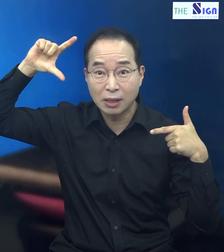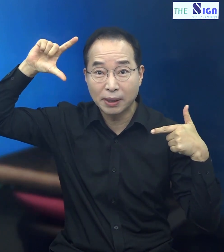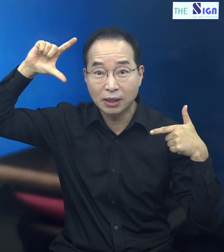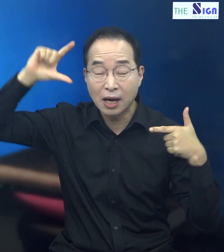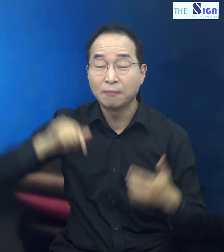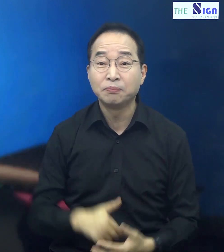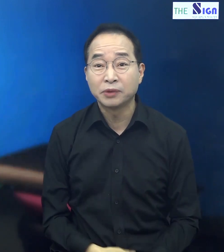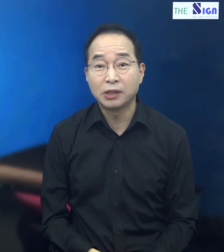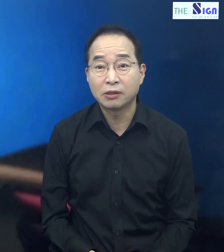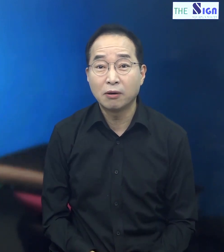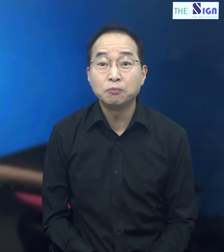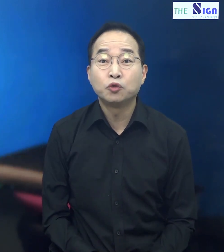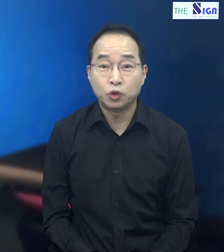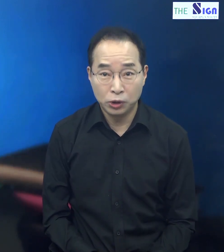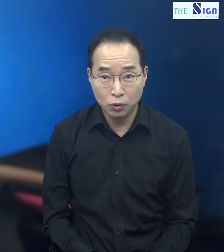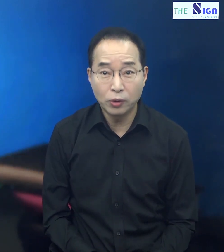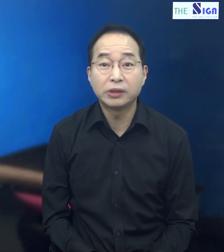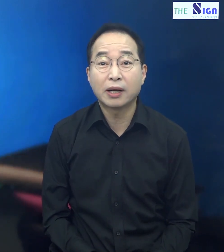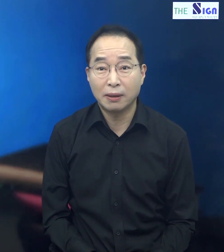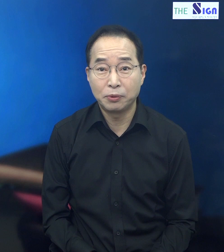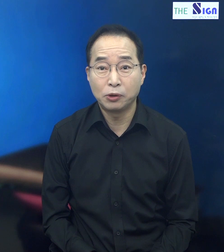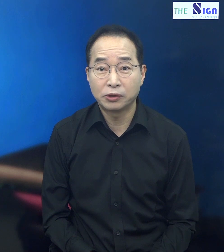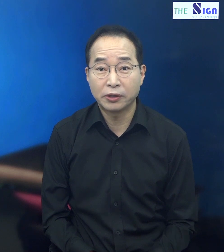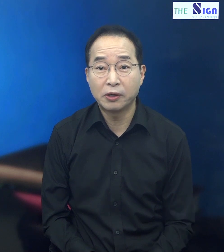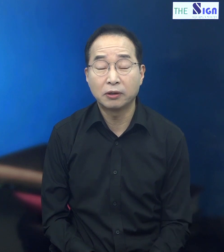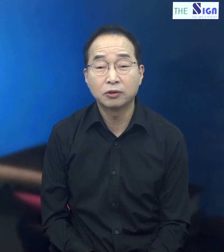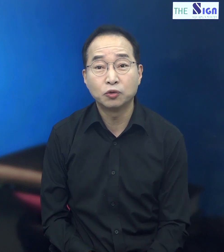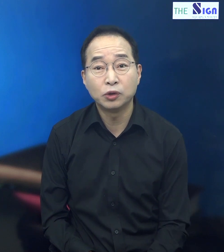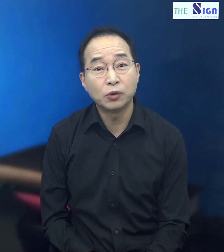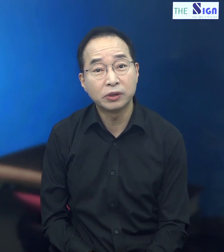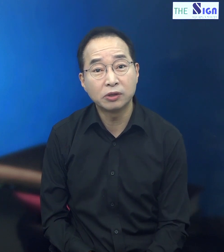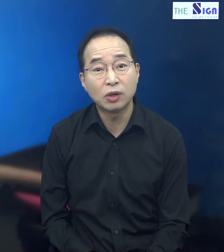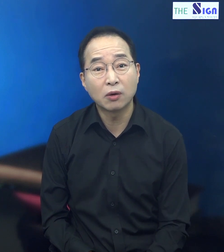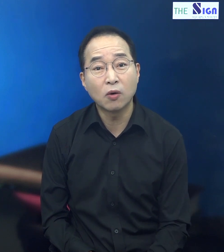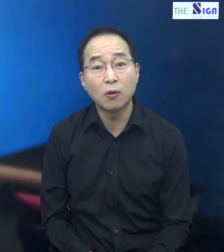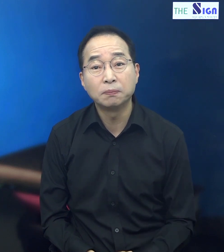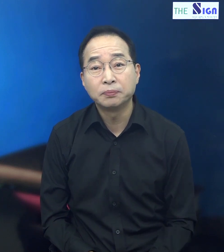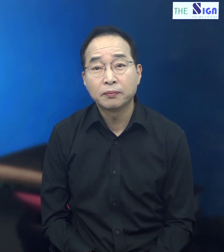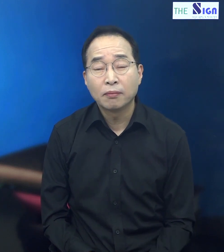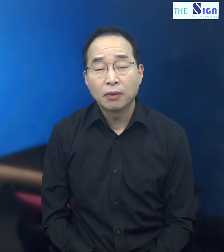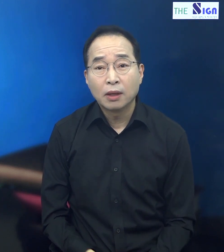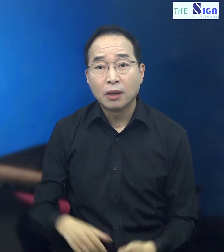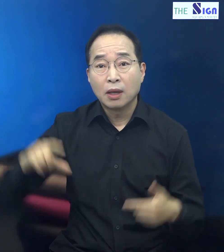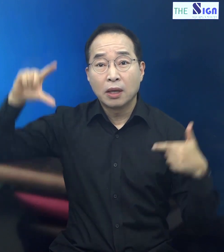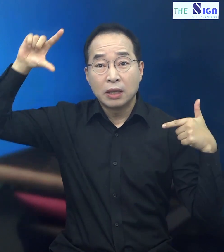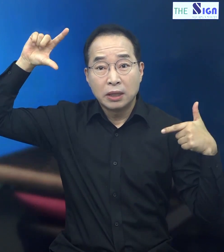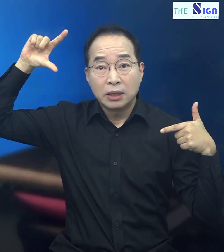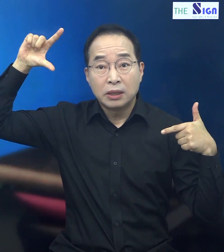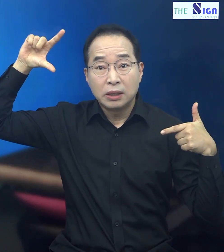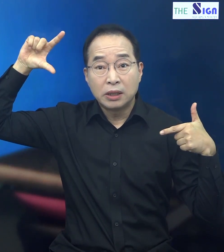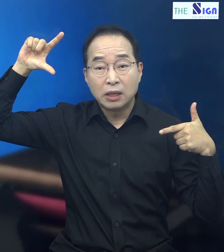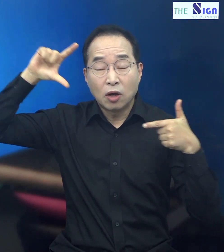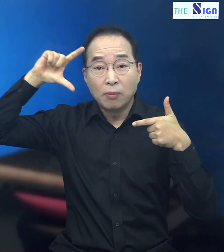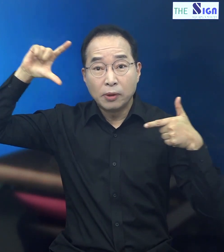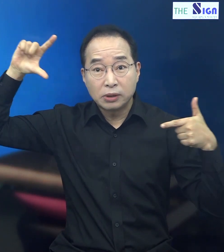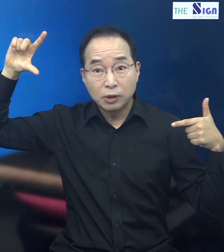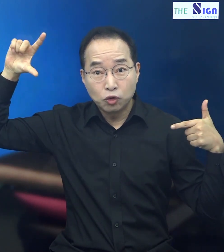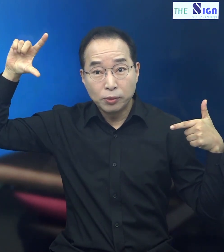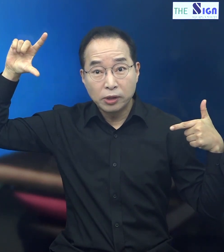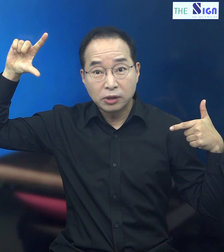잡았다. 그래서 주인공이다라는 표현을 써요. 주인공 쓰기도 하고, 이게 넓어지면 유명해지는 거